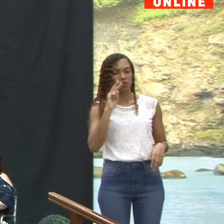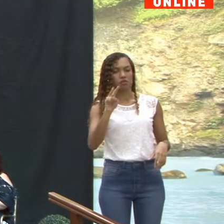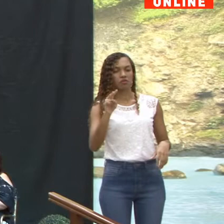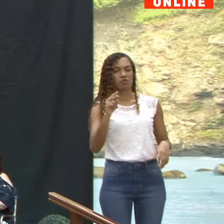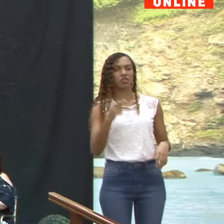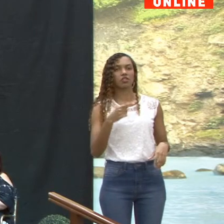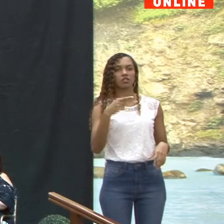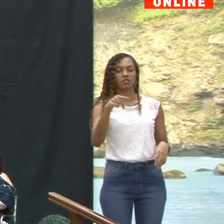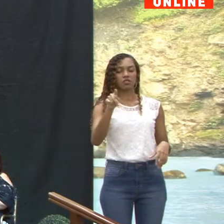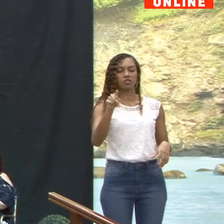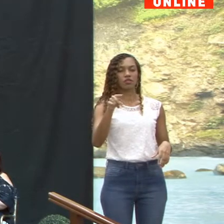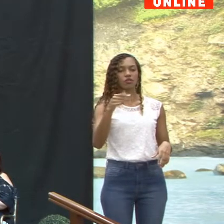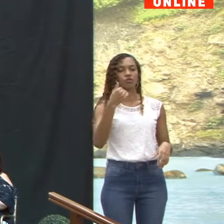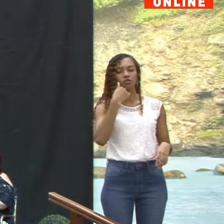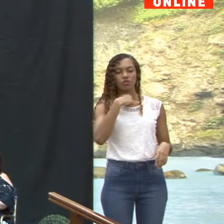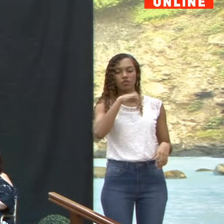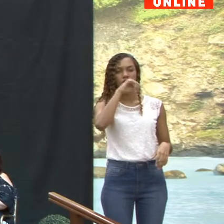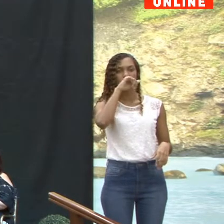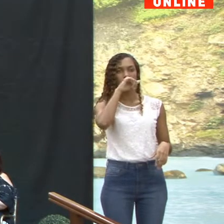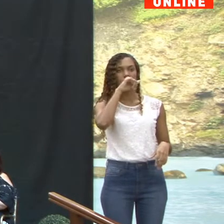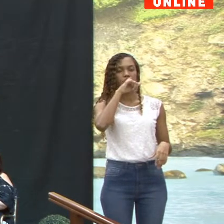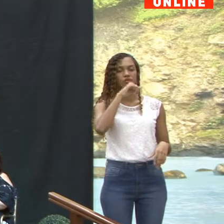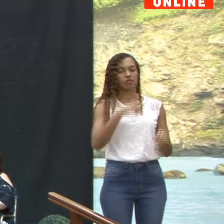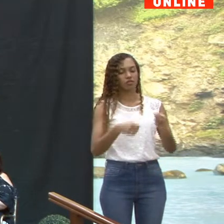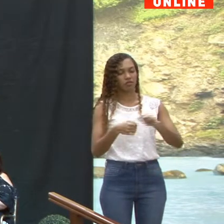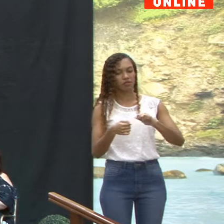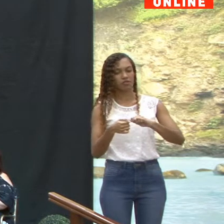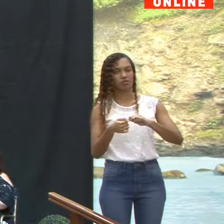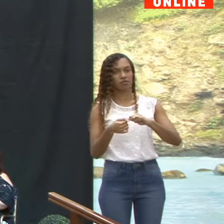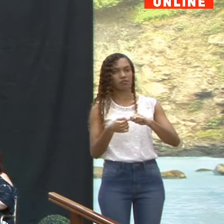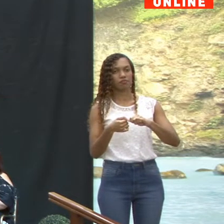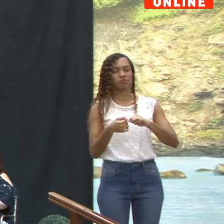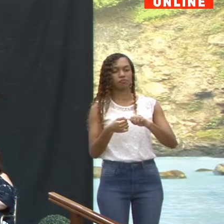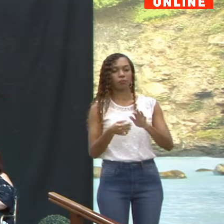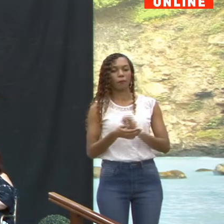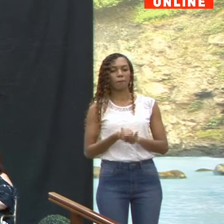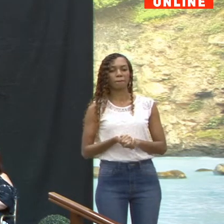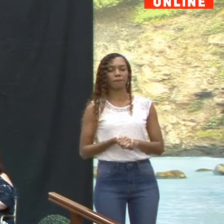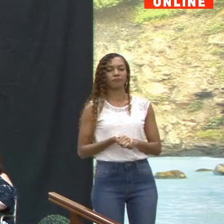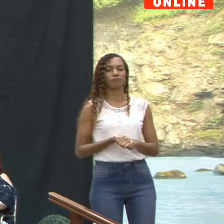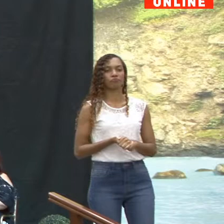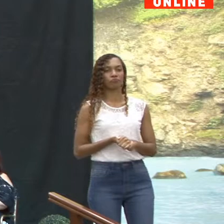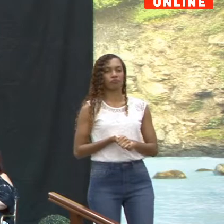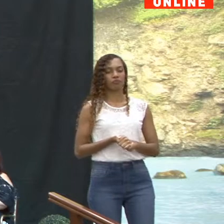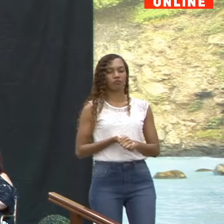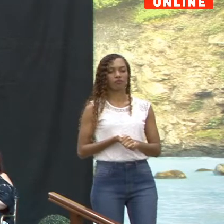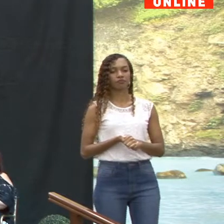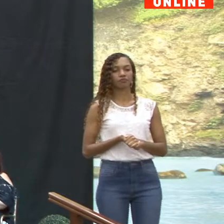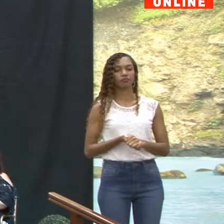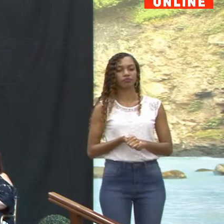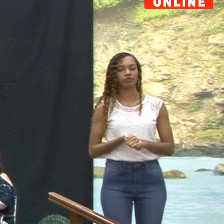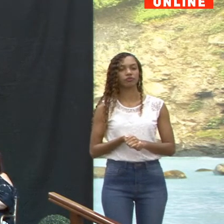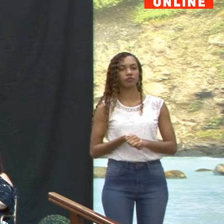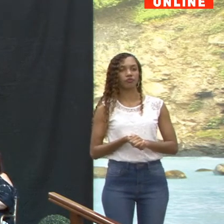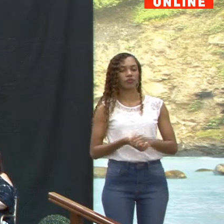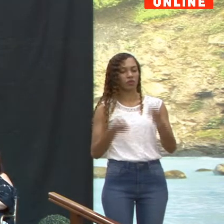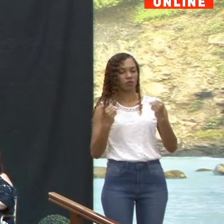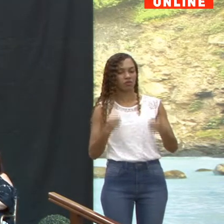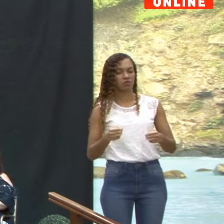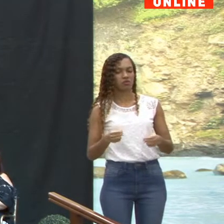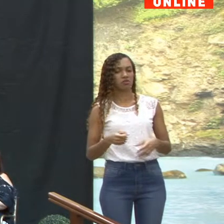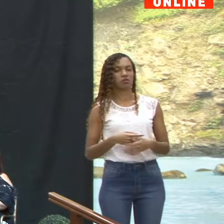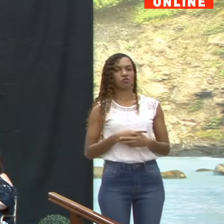pais, agora eu quero envolver os irmãos mais velhos, as pessoas, os crentes, que possamos ser pessoas